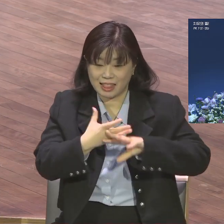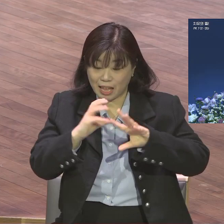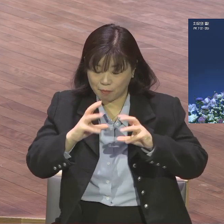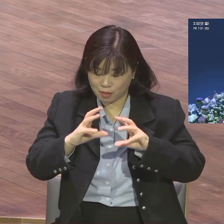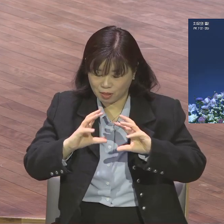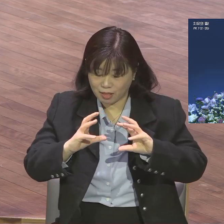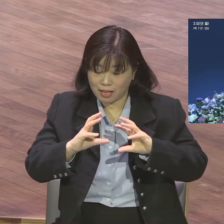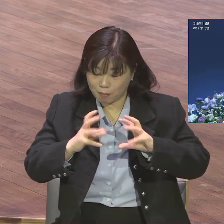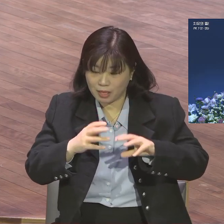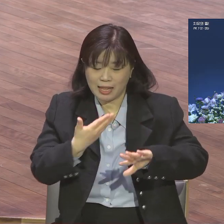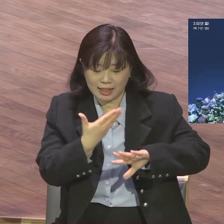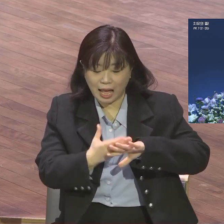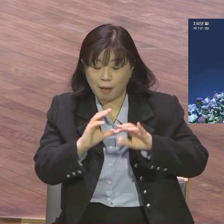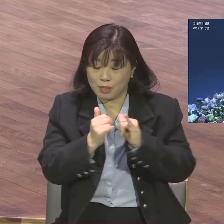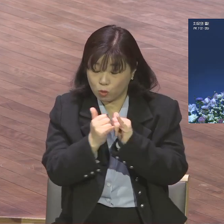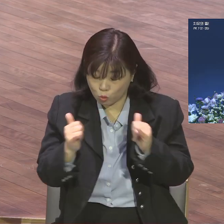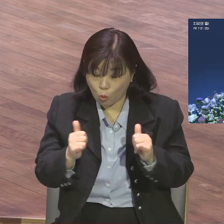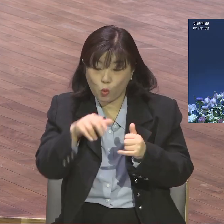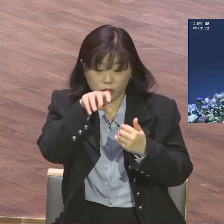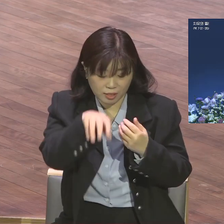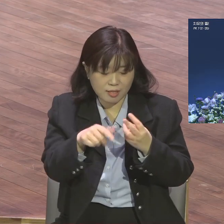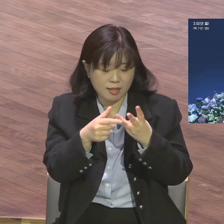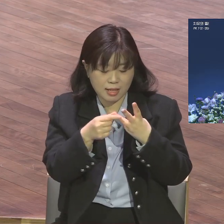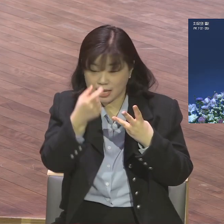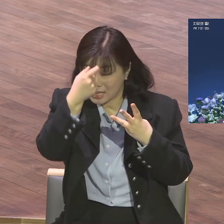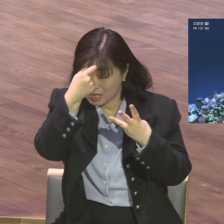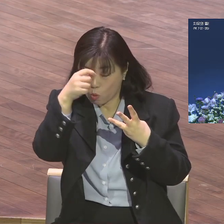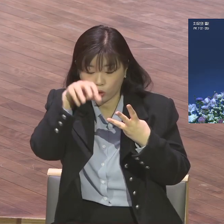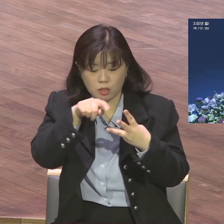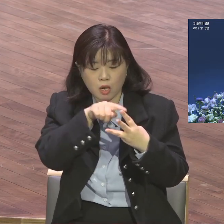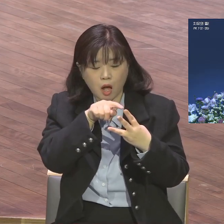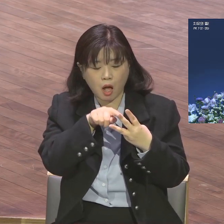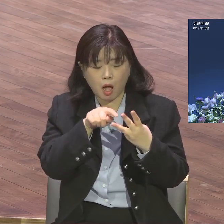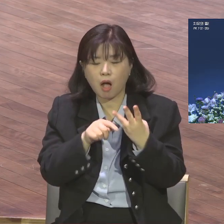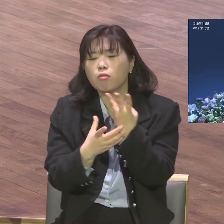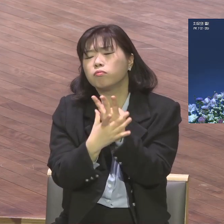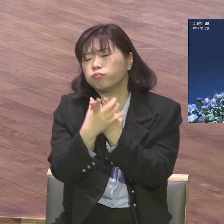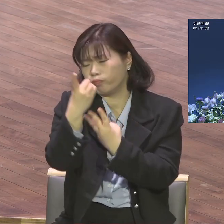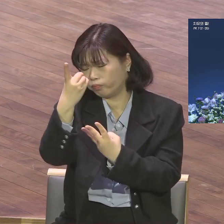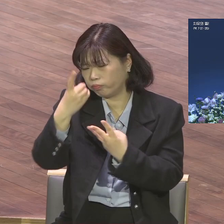이들이 나중에는요 우리 교회에서 내 집에 와 있는 것을 안식할 수 있도록